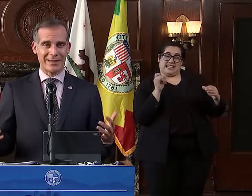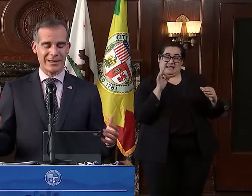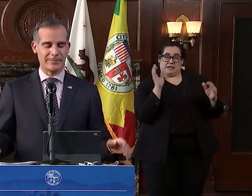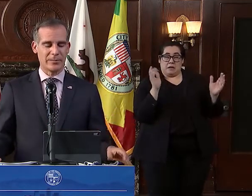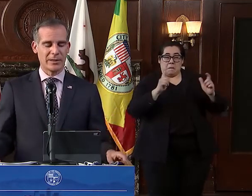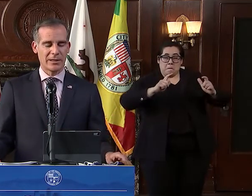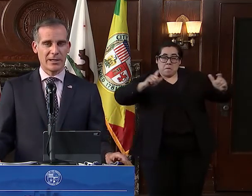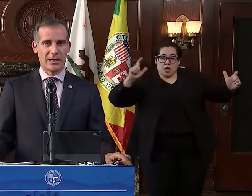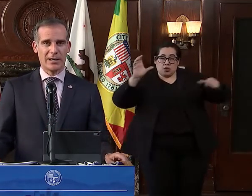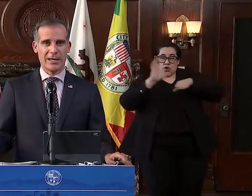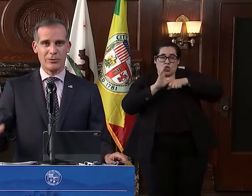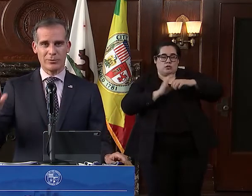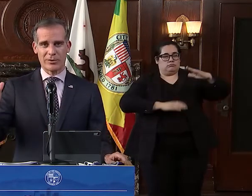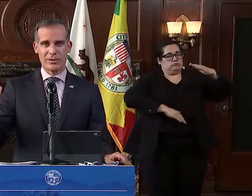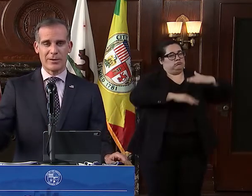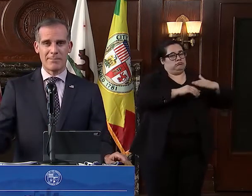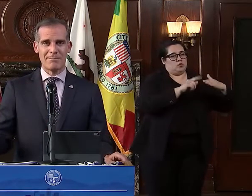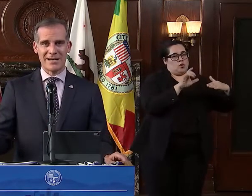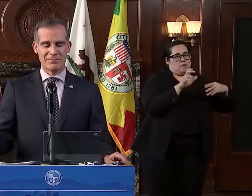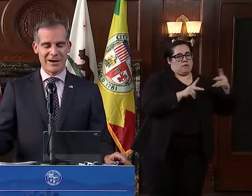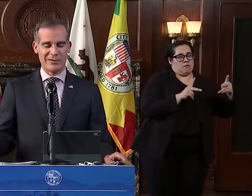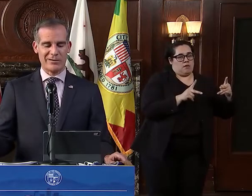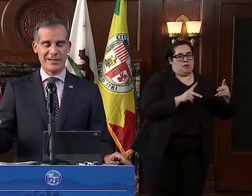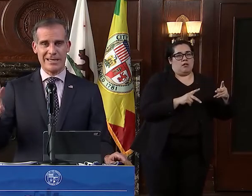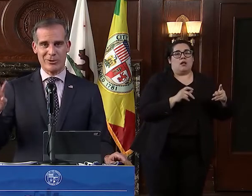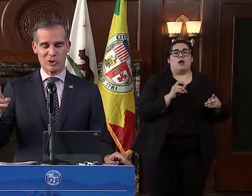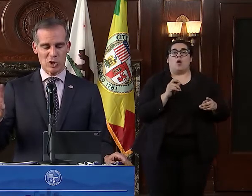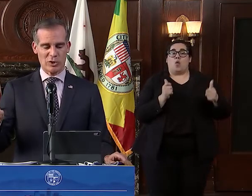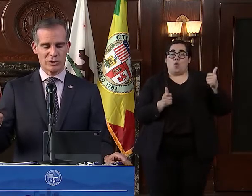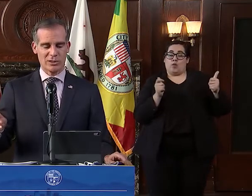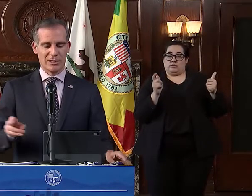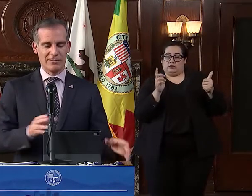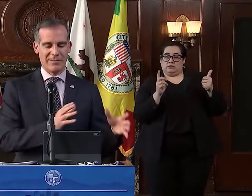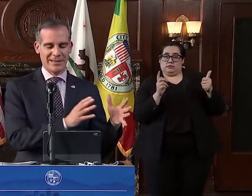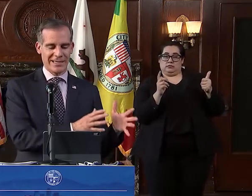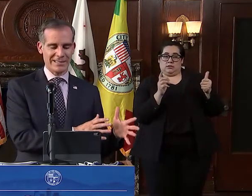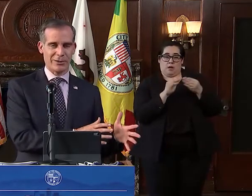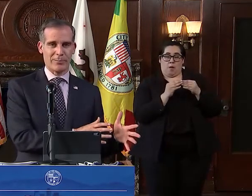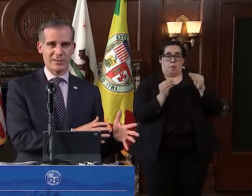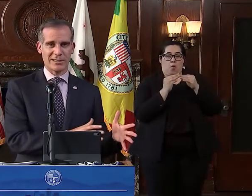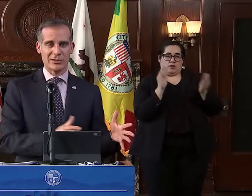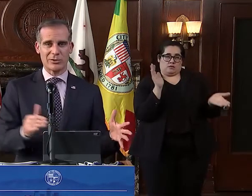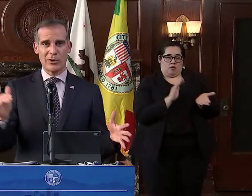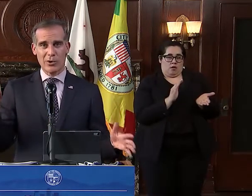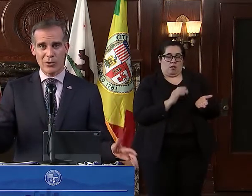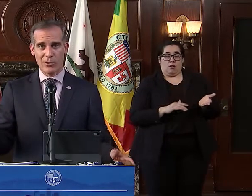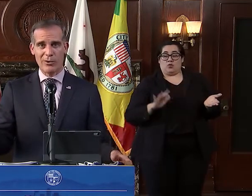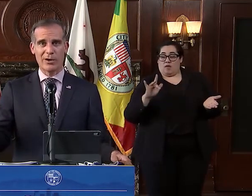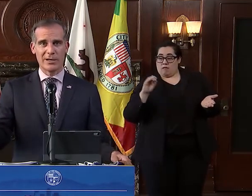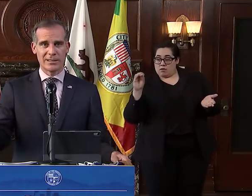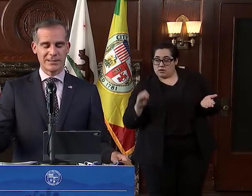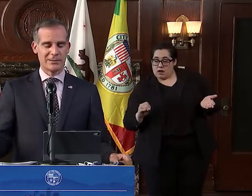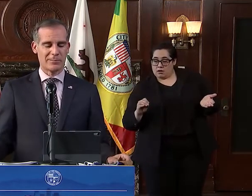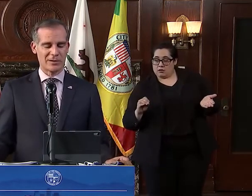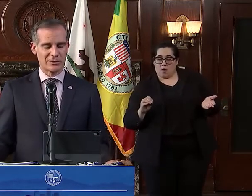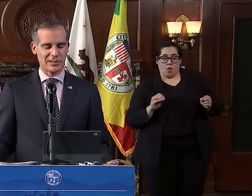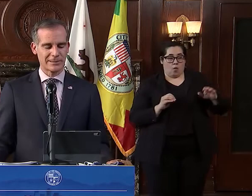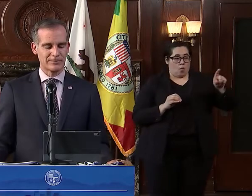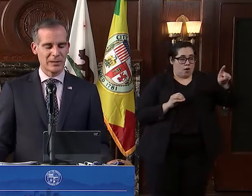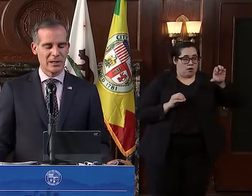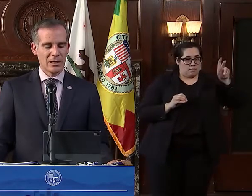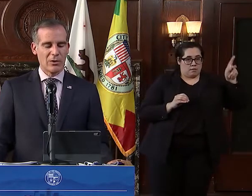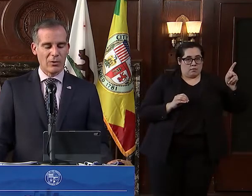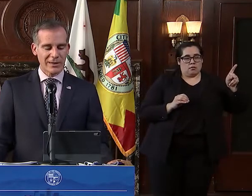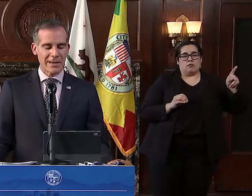muy grande. El número más bajo de los dos, 25% o 100